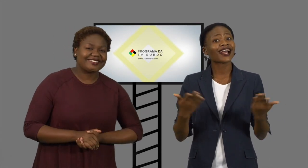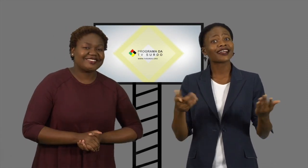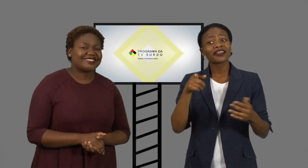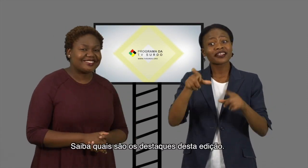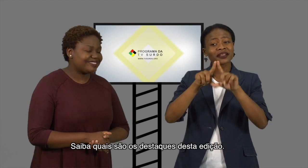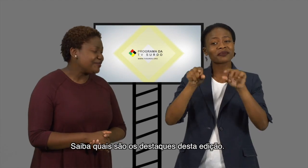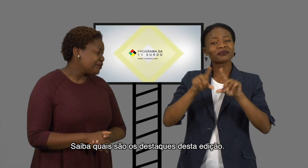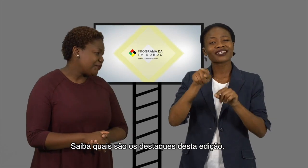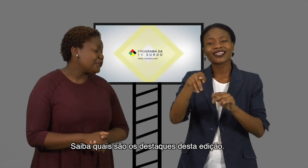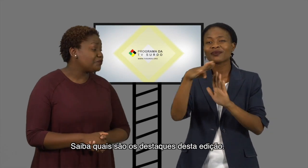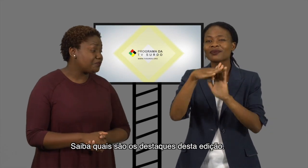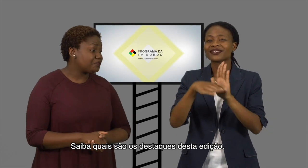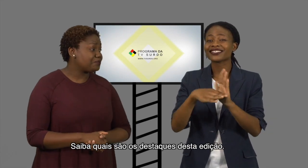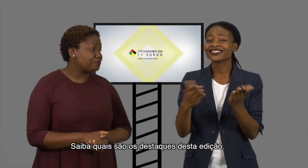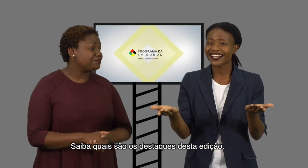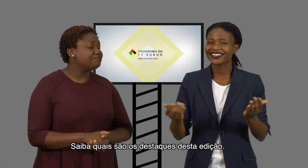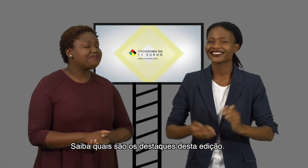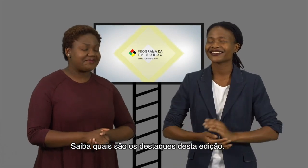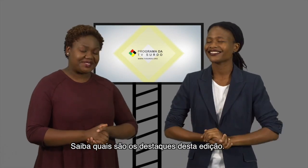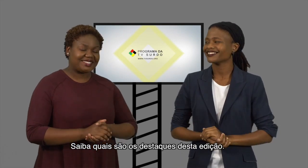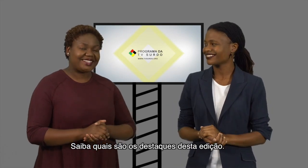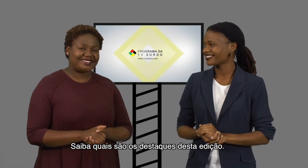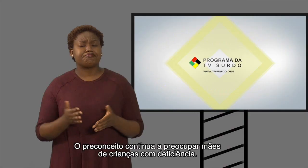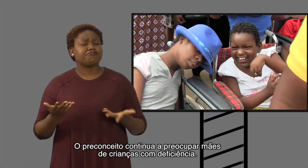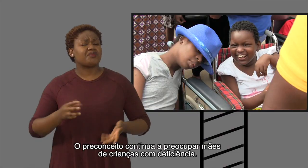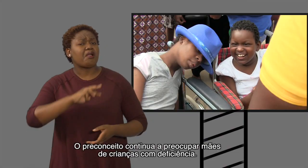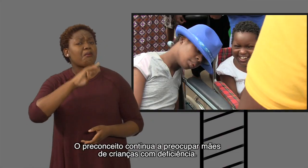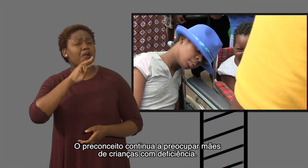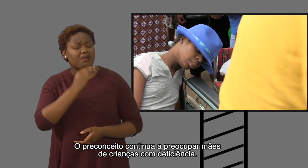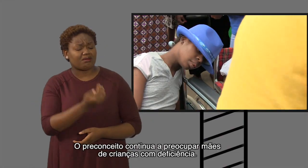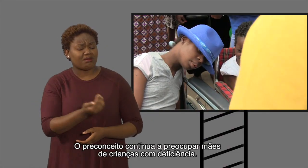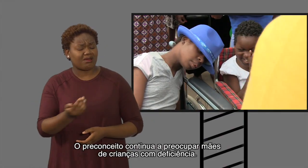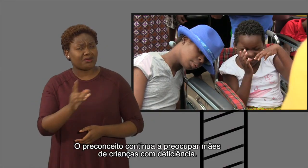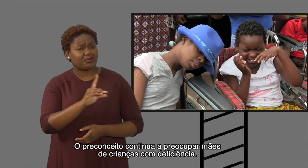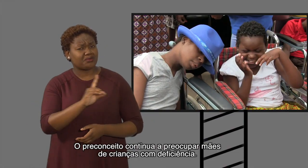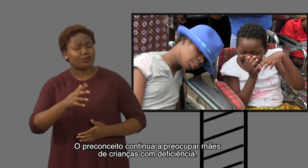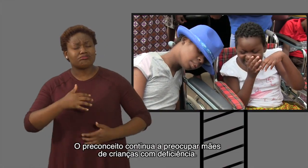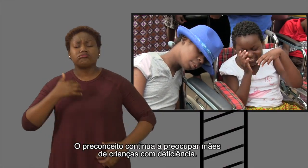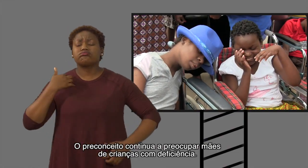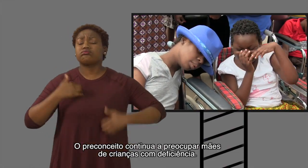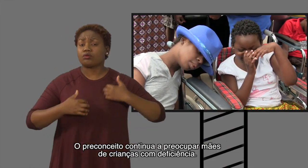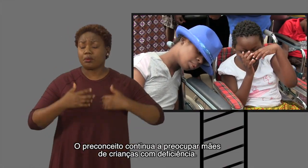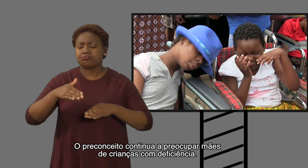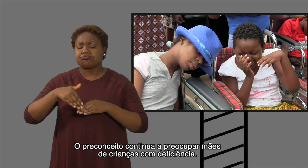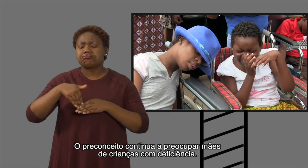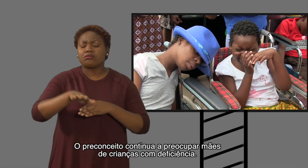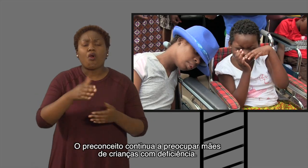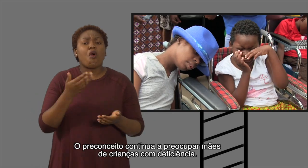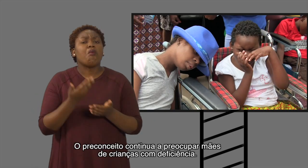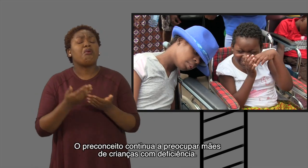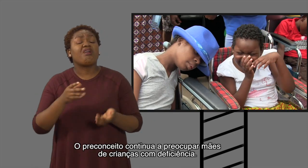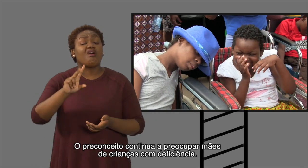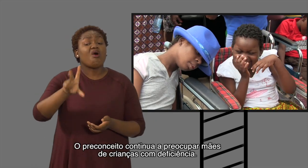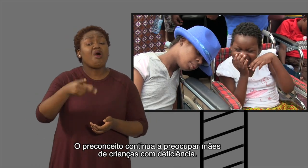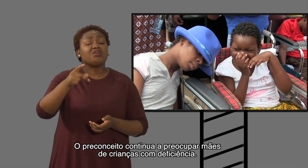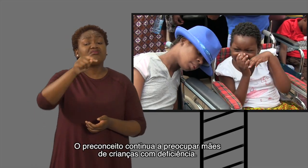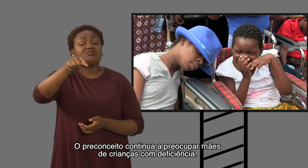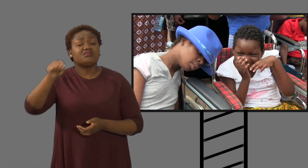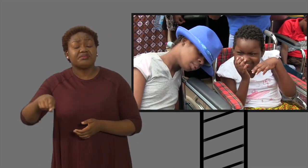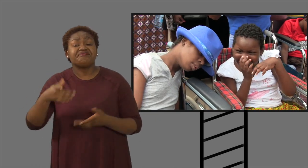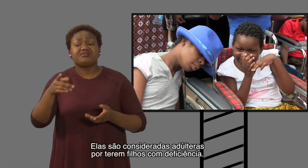do país. Saiba quais são os destaques desta edição. O preconceito continua a preocupar mães de crianças com